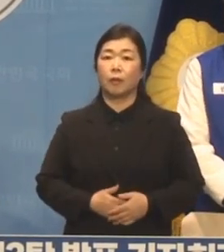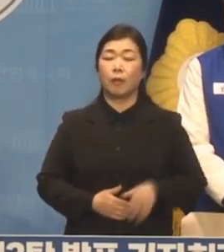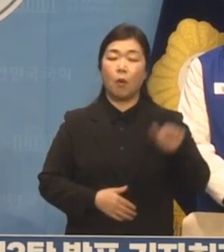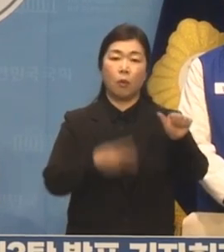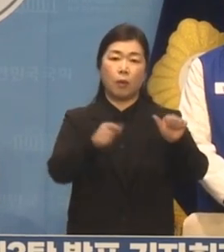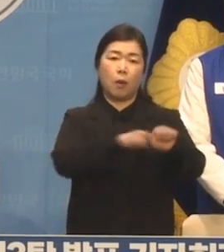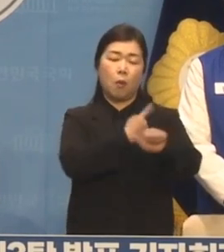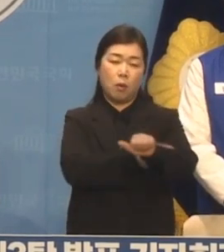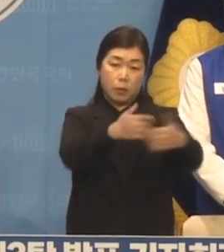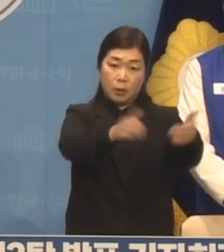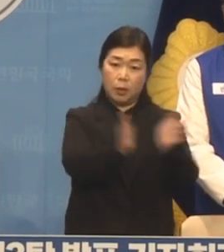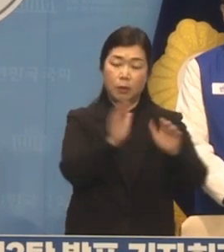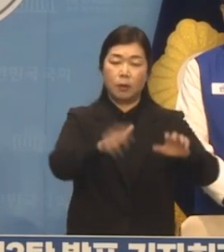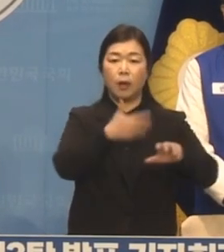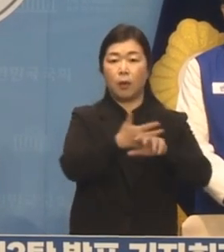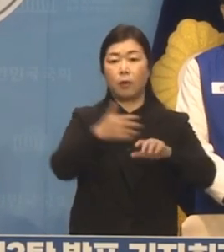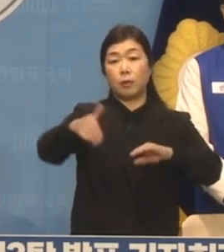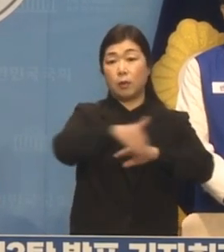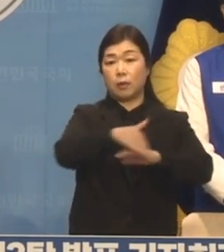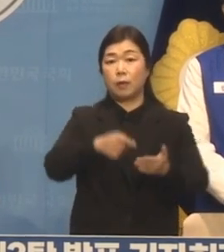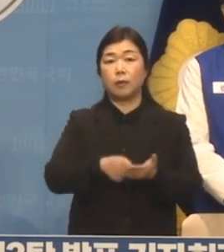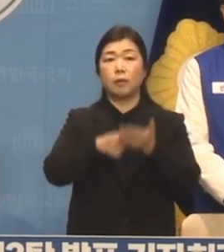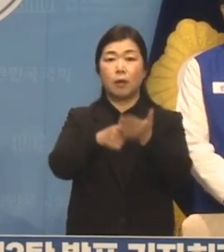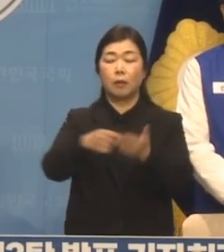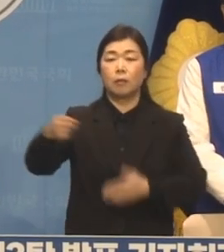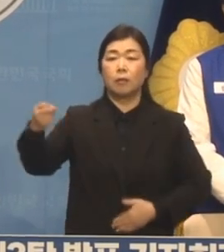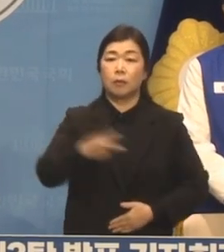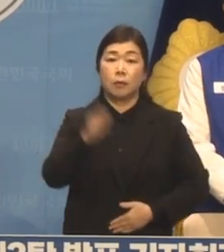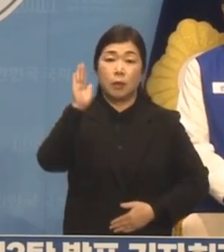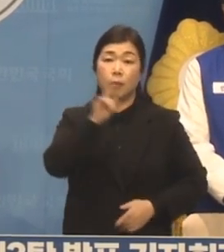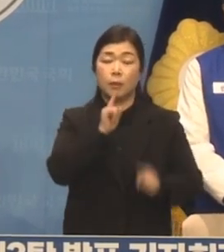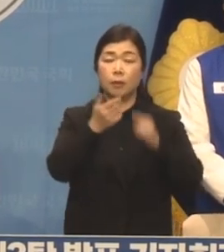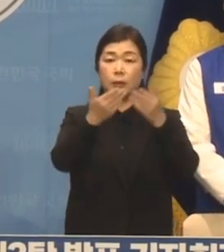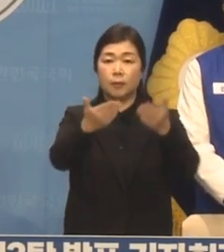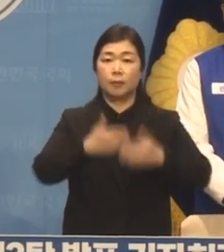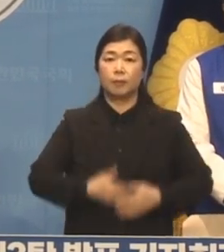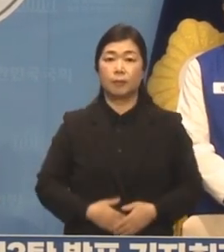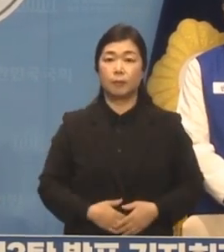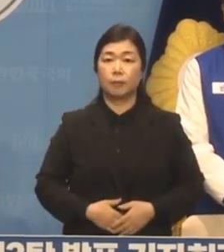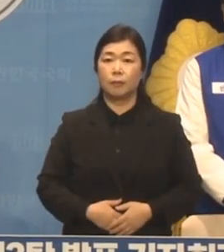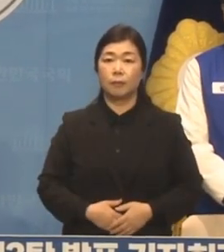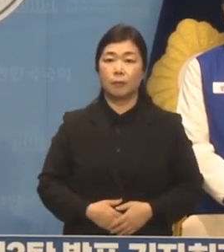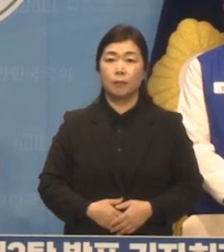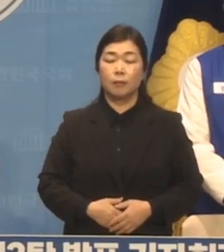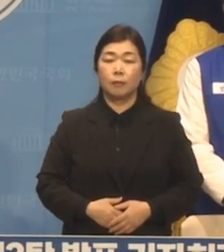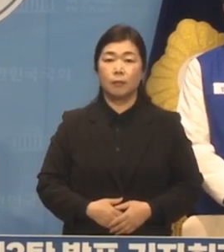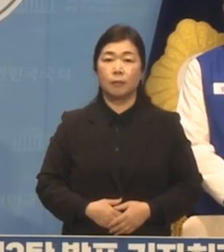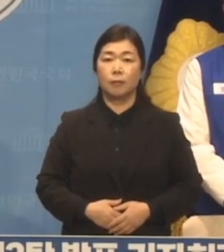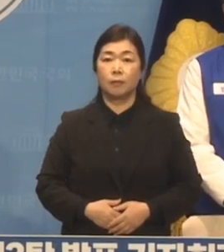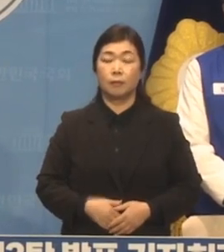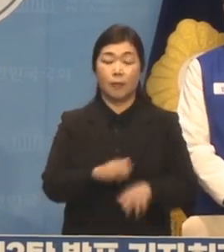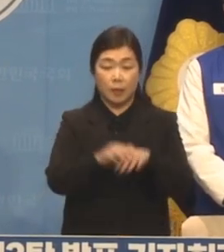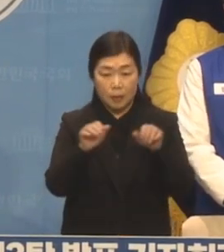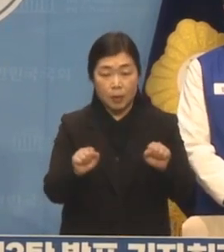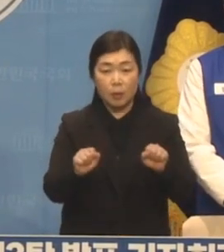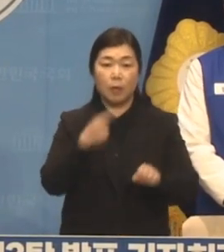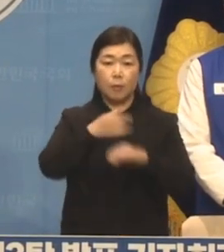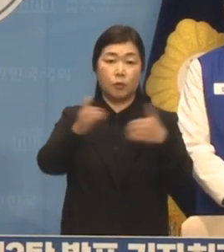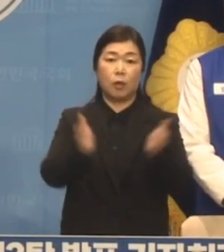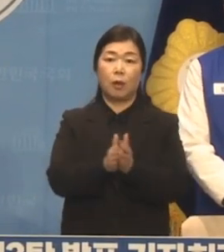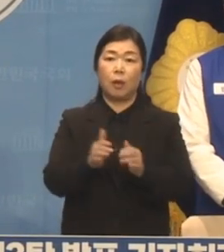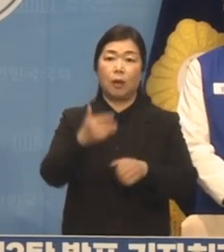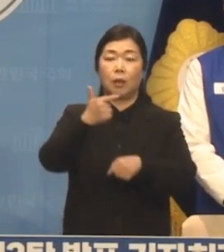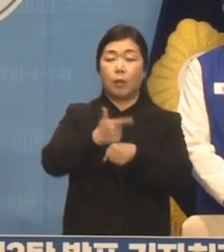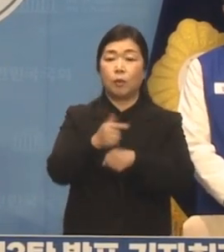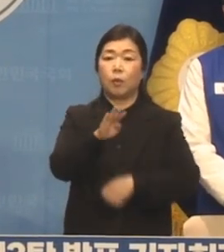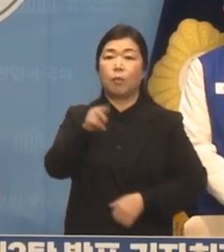5대 권력기관 개혁 정책 제안과 관련된 기자회견을 시작하도록 하겠습니다. 안녕하십니까. 저는 더불어민주당